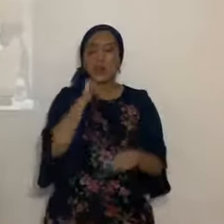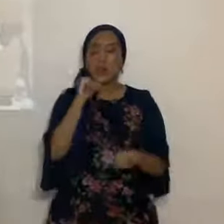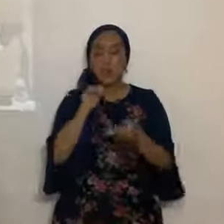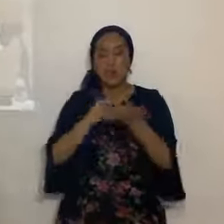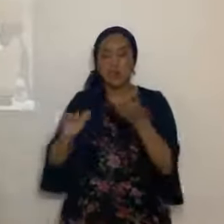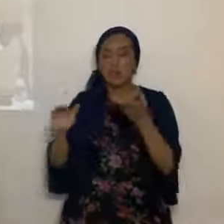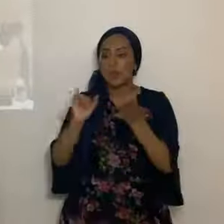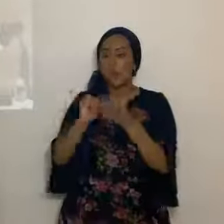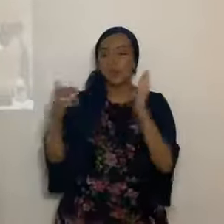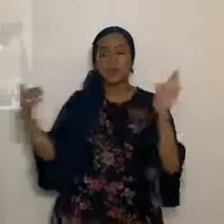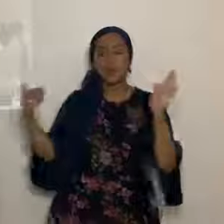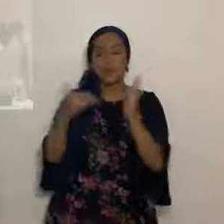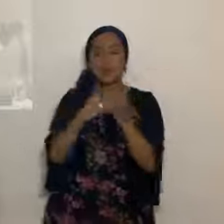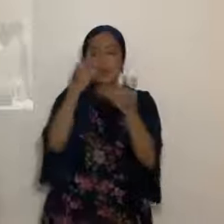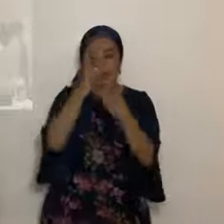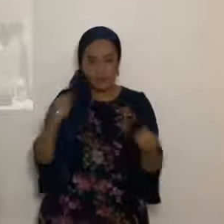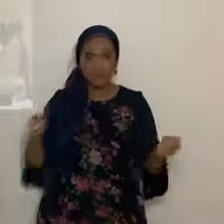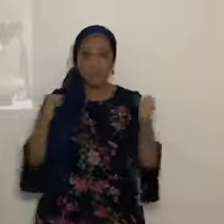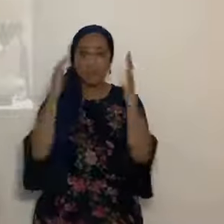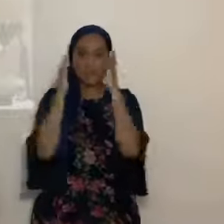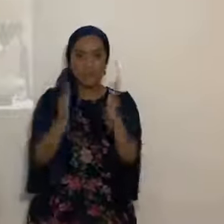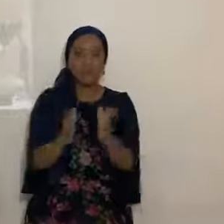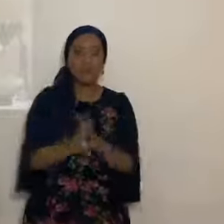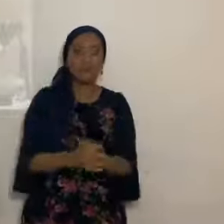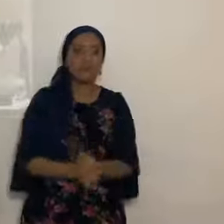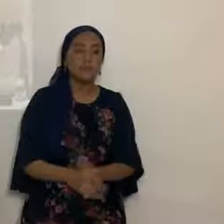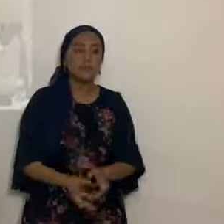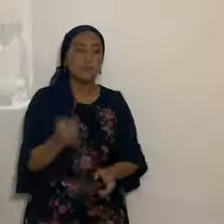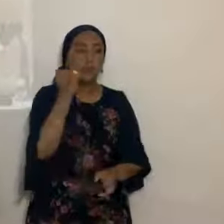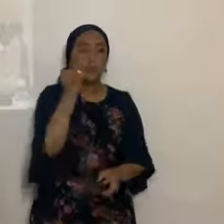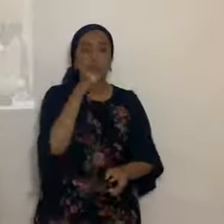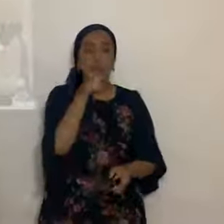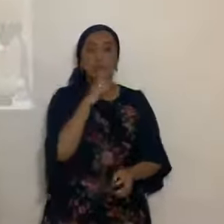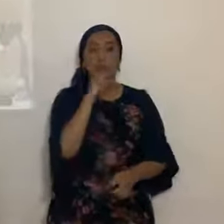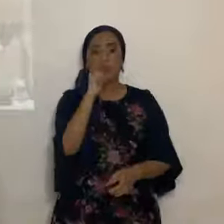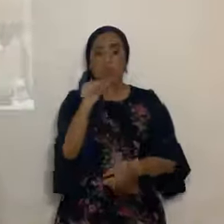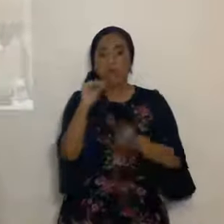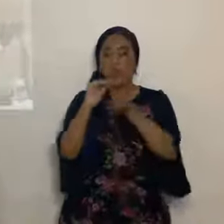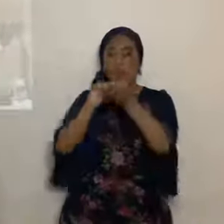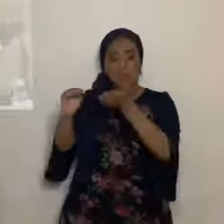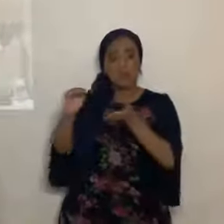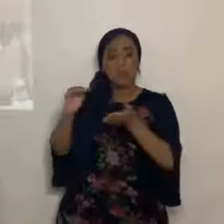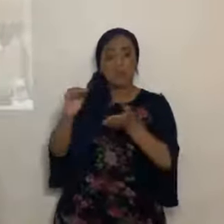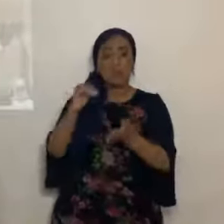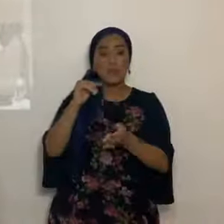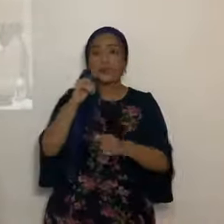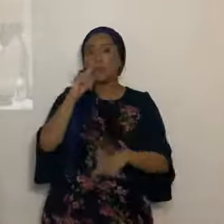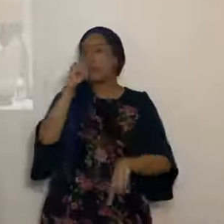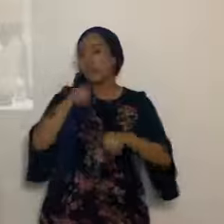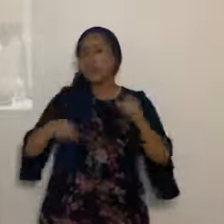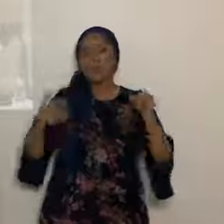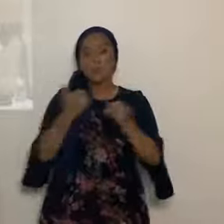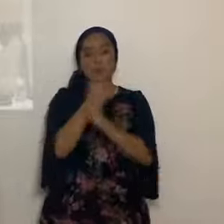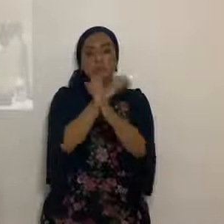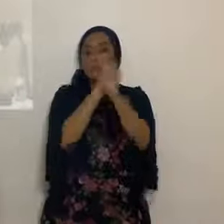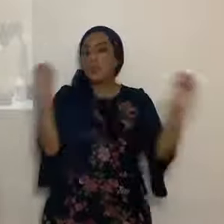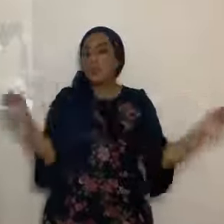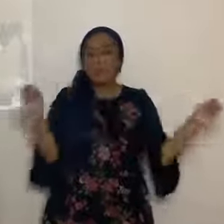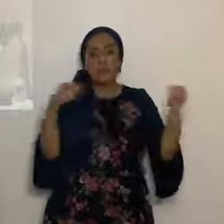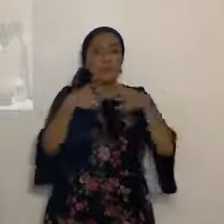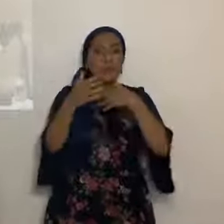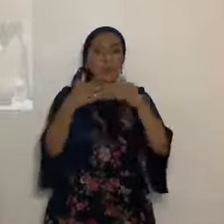eso bloquea la sanidad. Escuchen muy bien. Si no se perdona, no se logra nada.